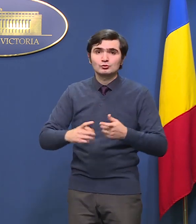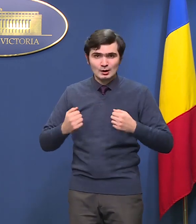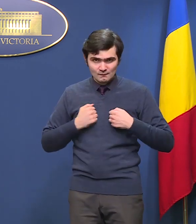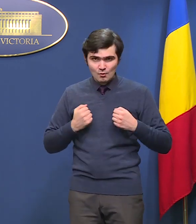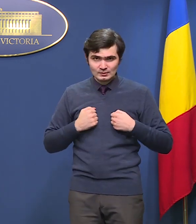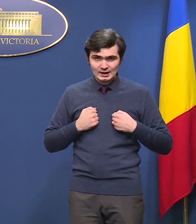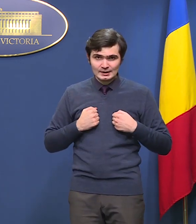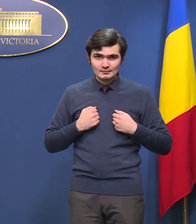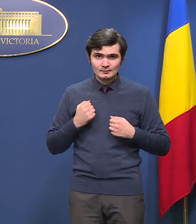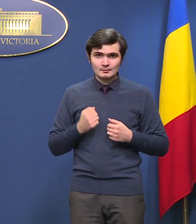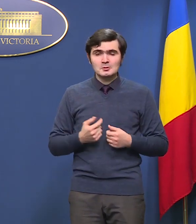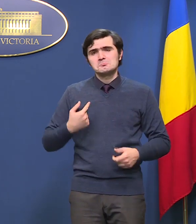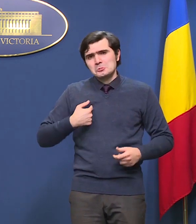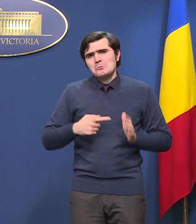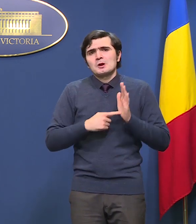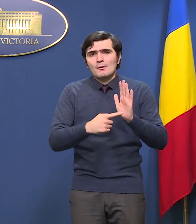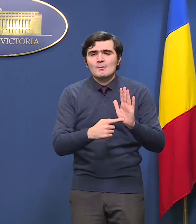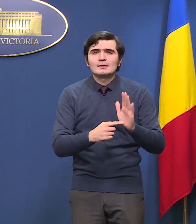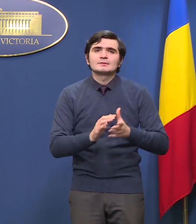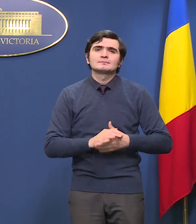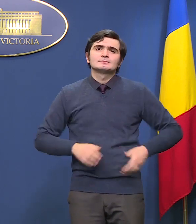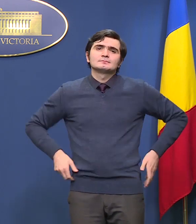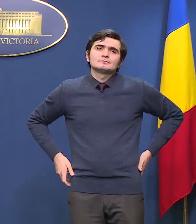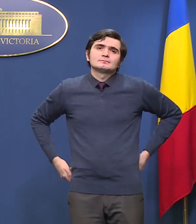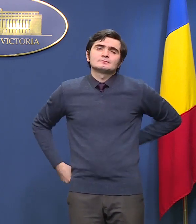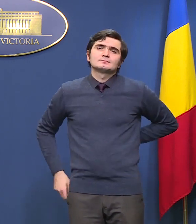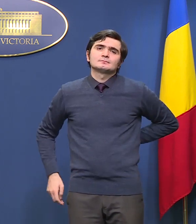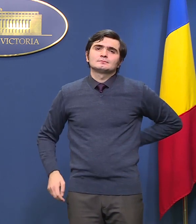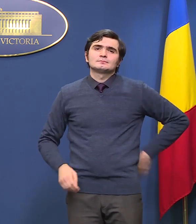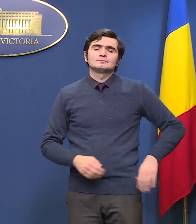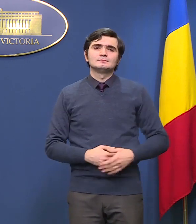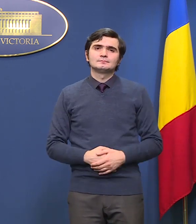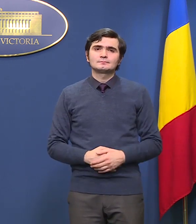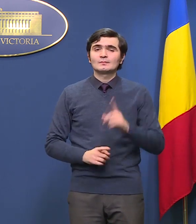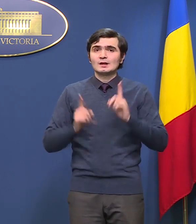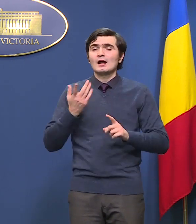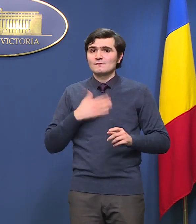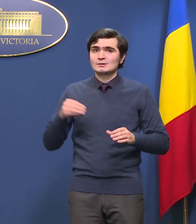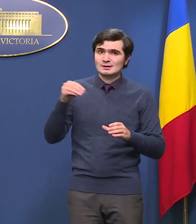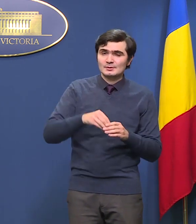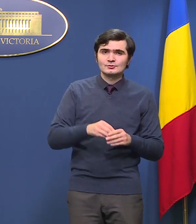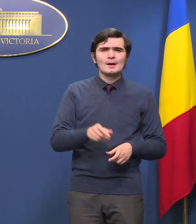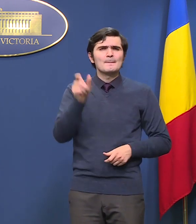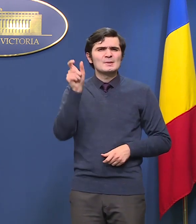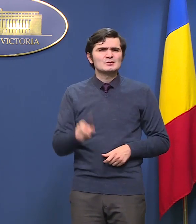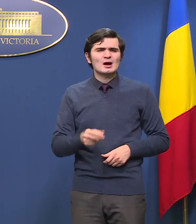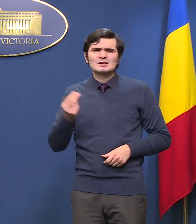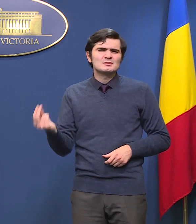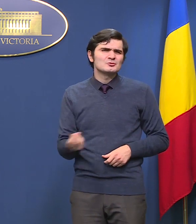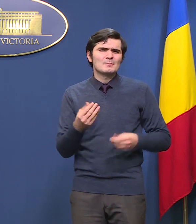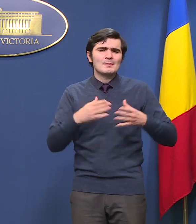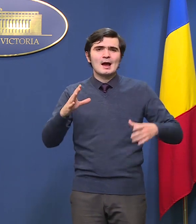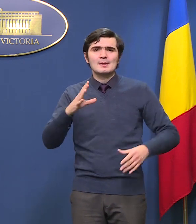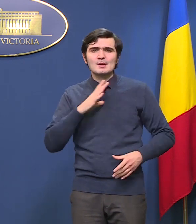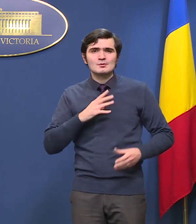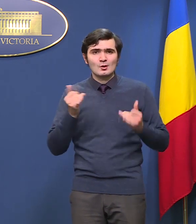voluntariatul, recomand, dacă vor să implice, persoanele cele mai vulnerabile astăzi și care au nevoie de